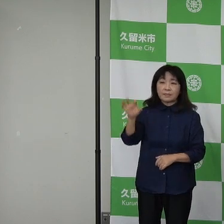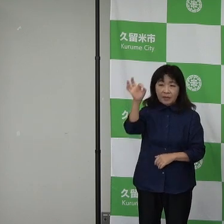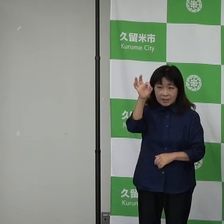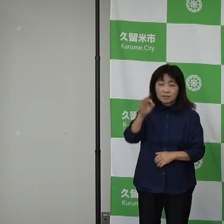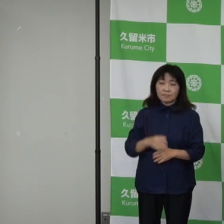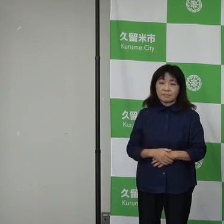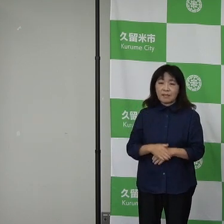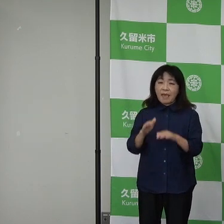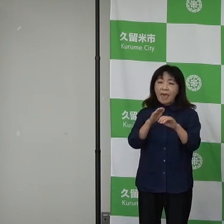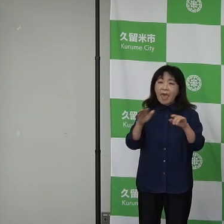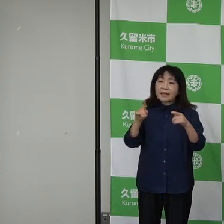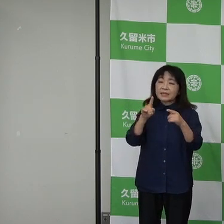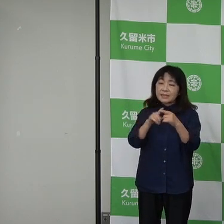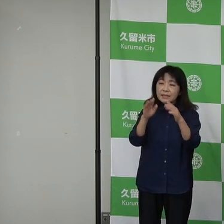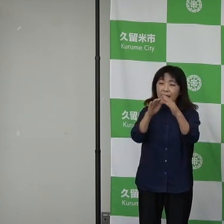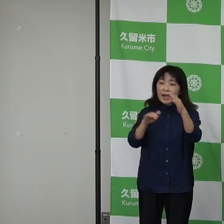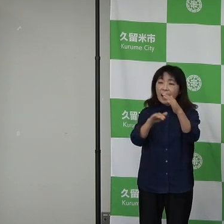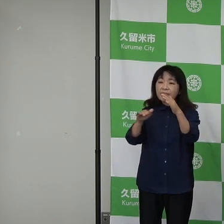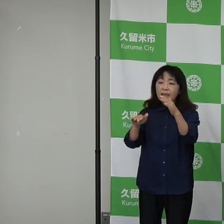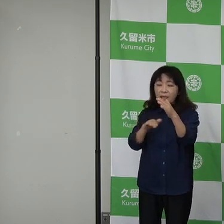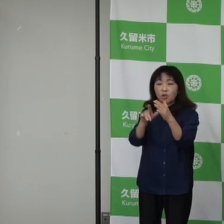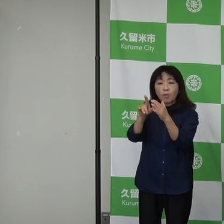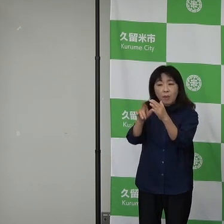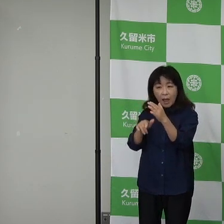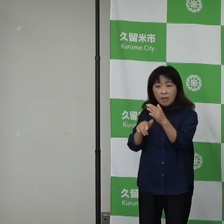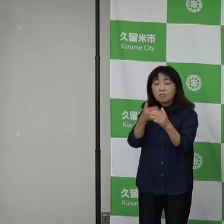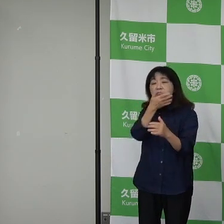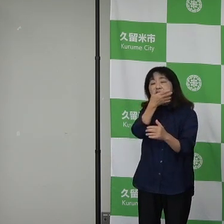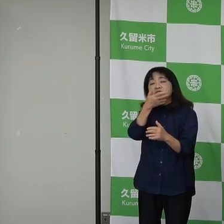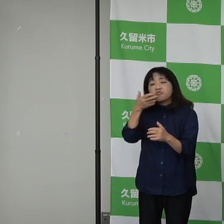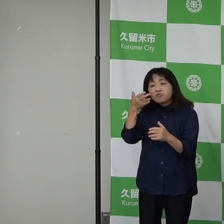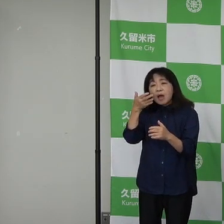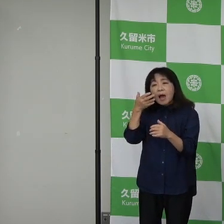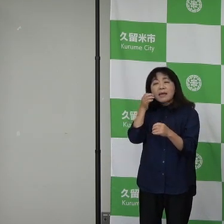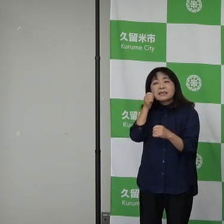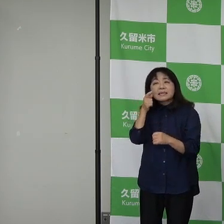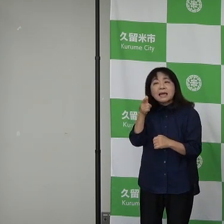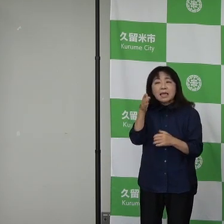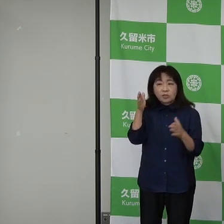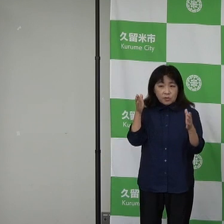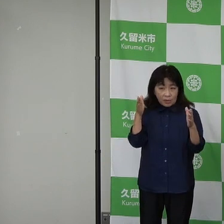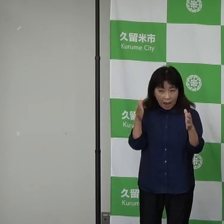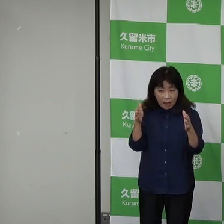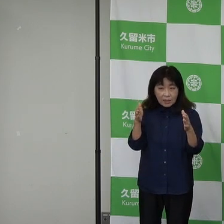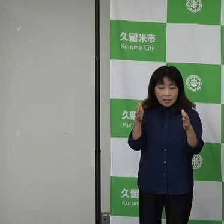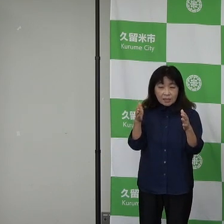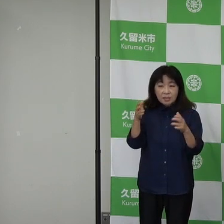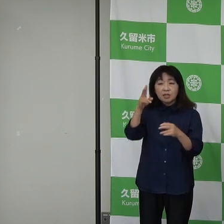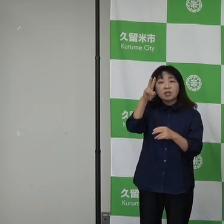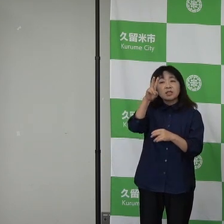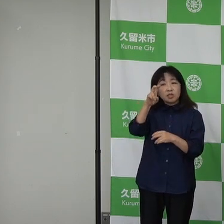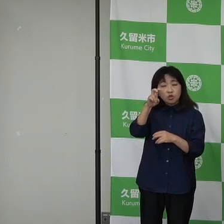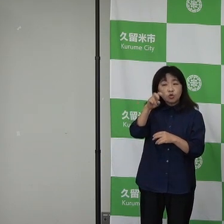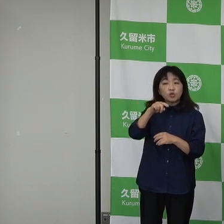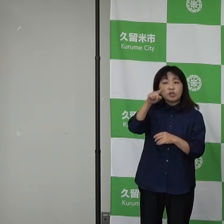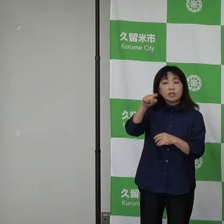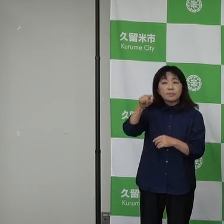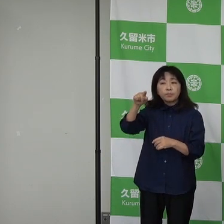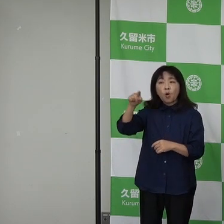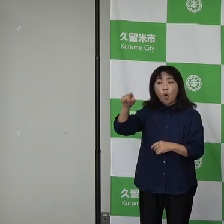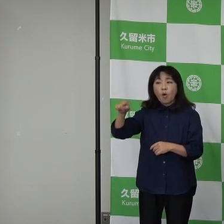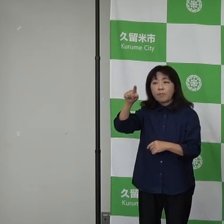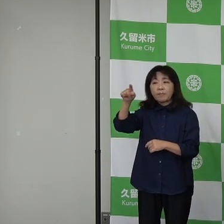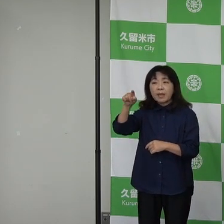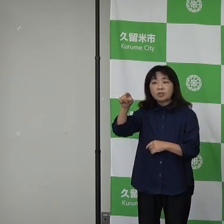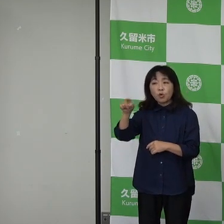平均的な家庭の使用水量を約1ヶ月間で20立方メートルと